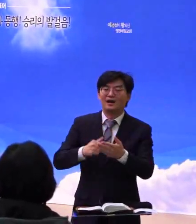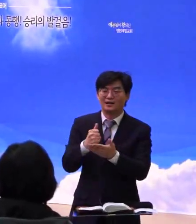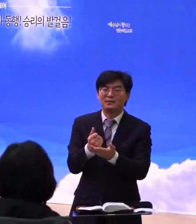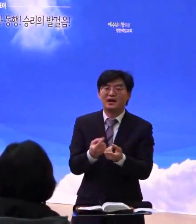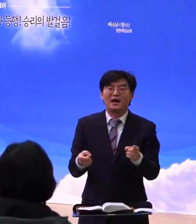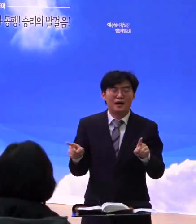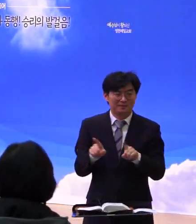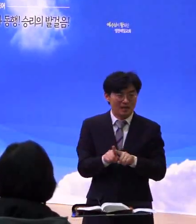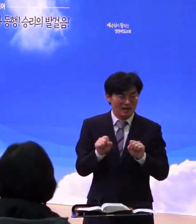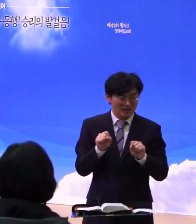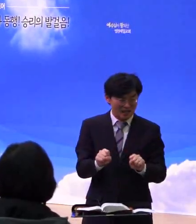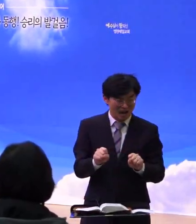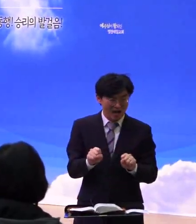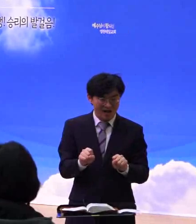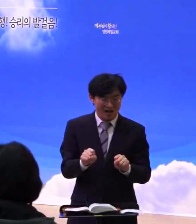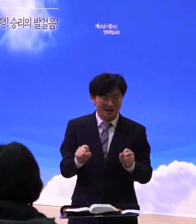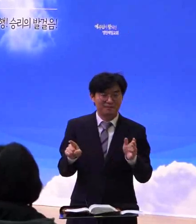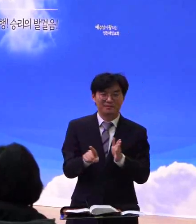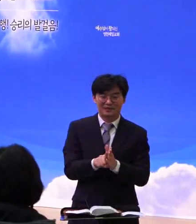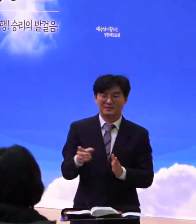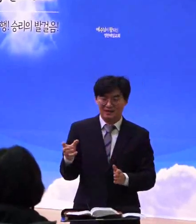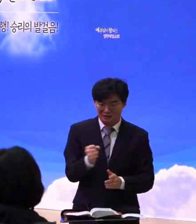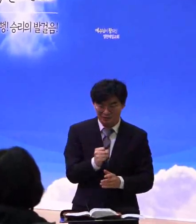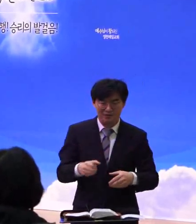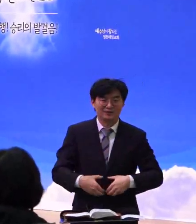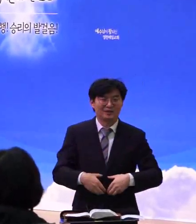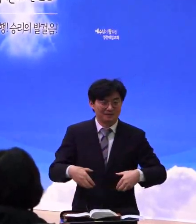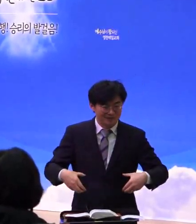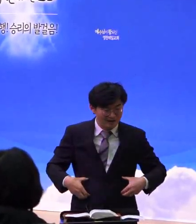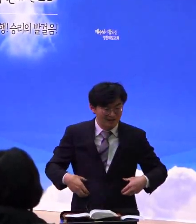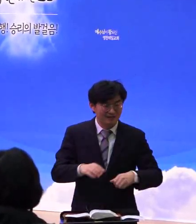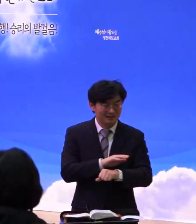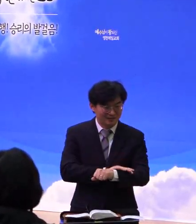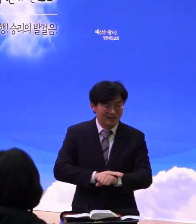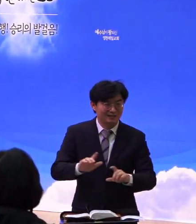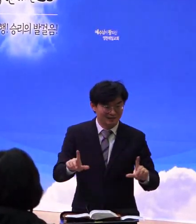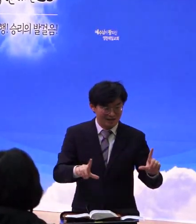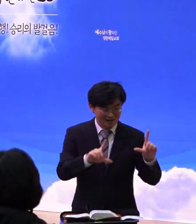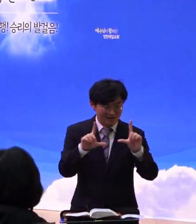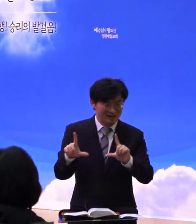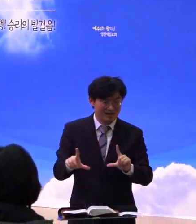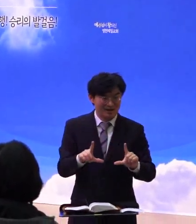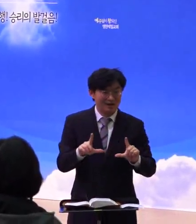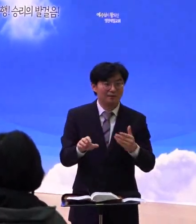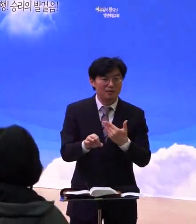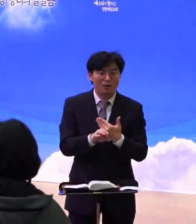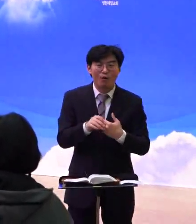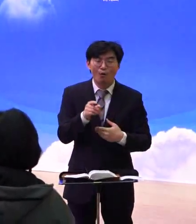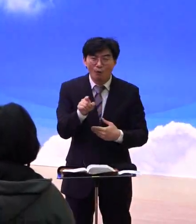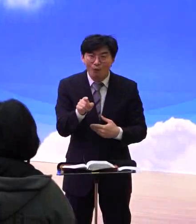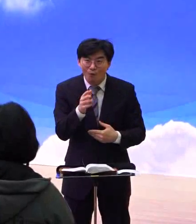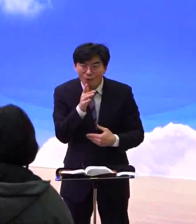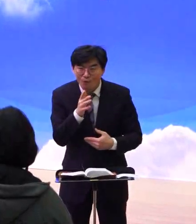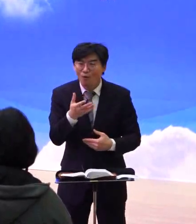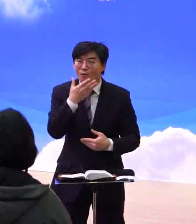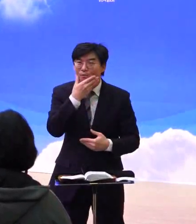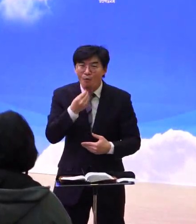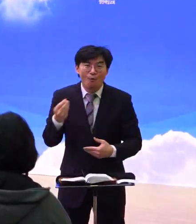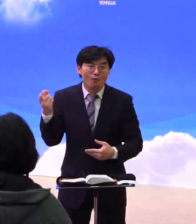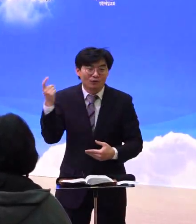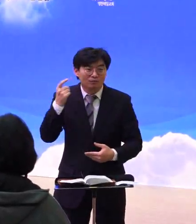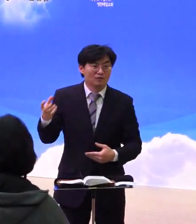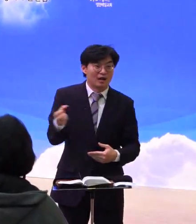그 믿음으로 사는 모습 하나하나가 복음입니다. 세상 사람들이 여러분을 보면서 감동받고 놀랄